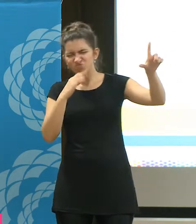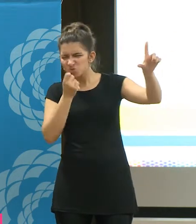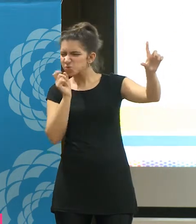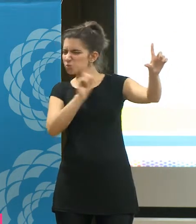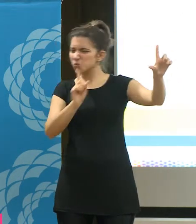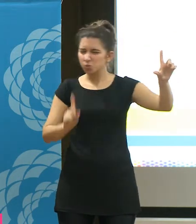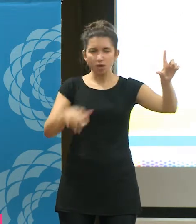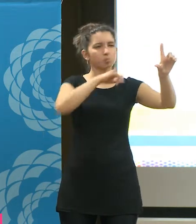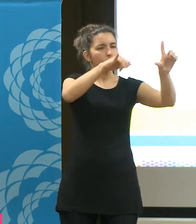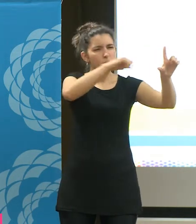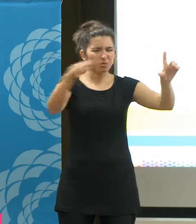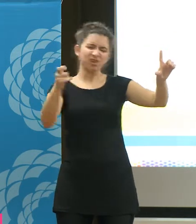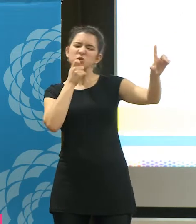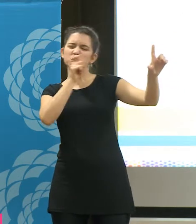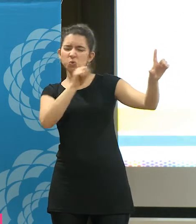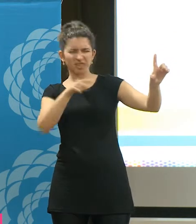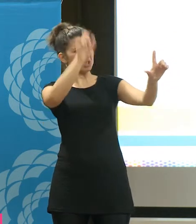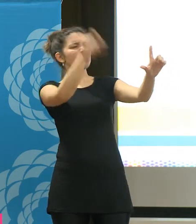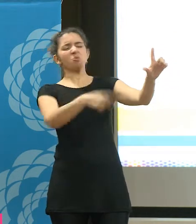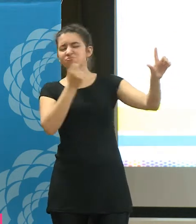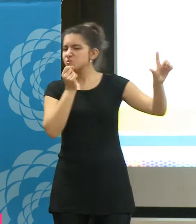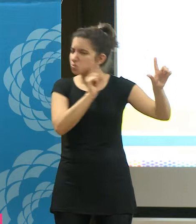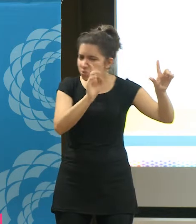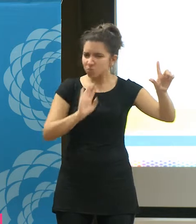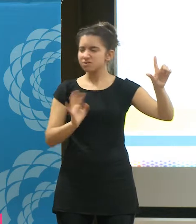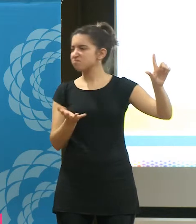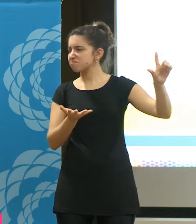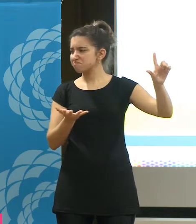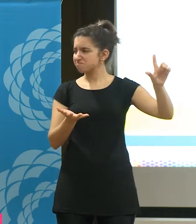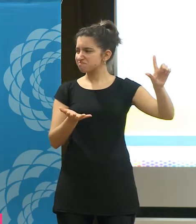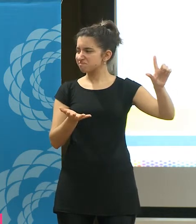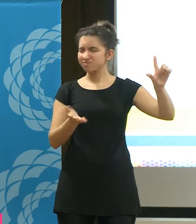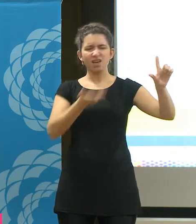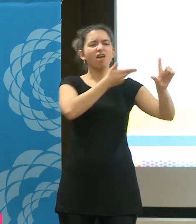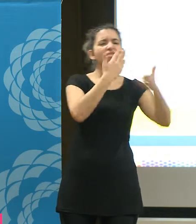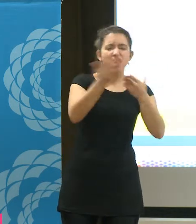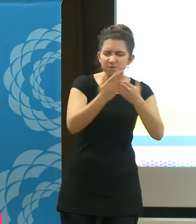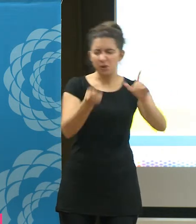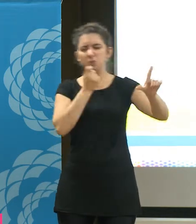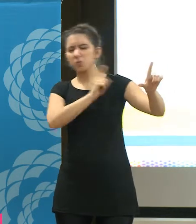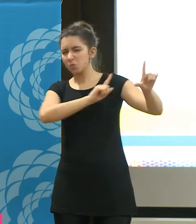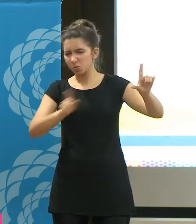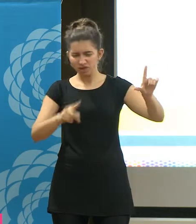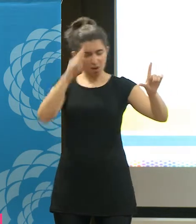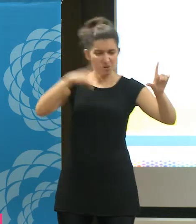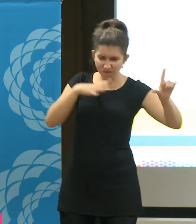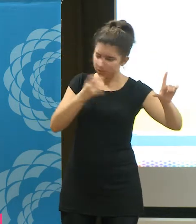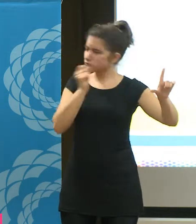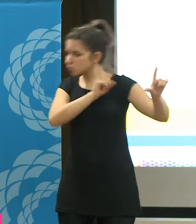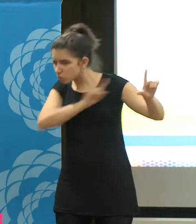la constante publicidad, la grosería, la morbosidad, la discriminación, la falta de respeto y la